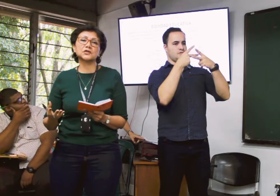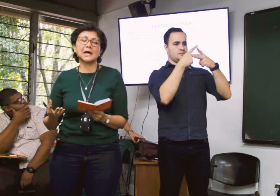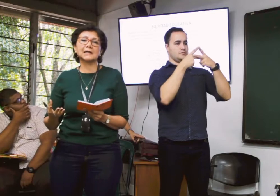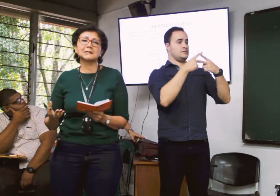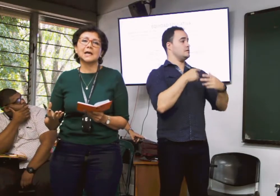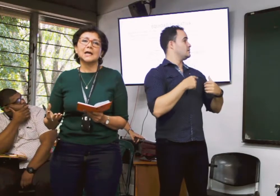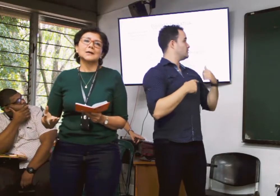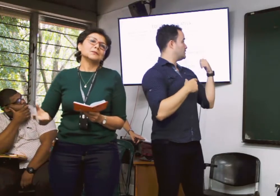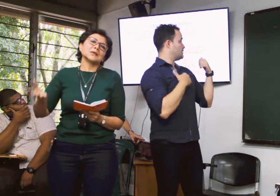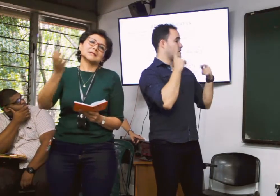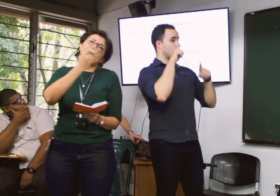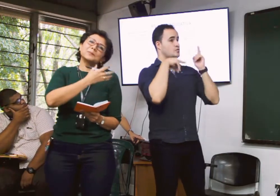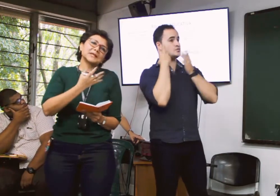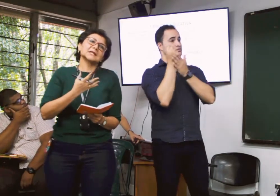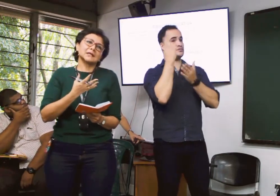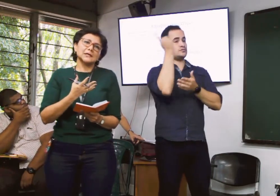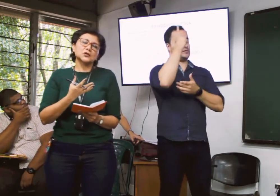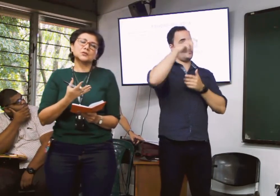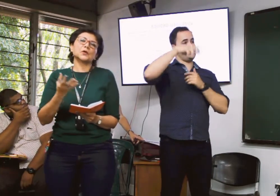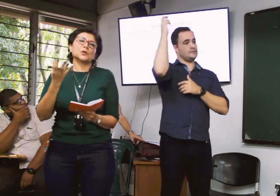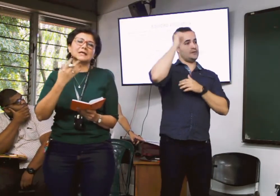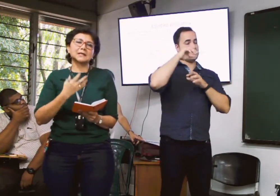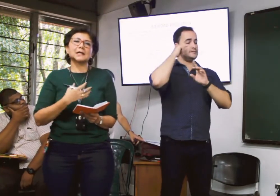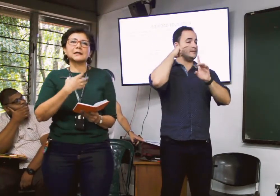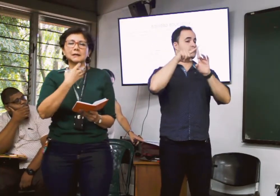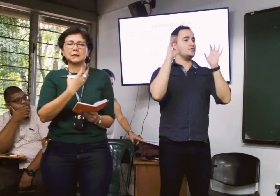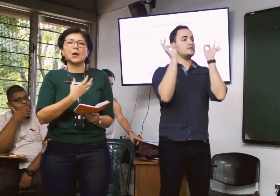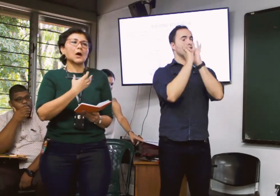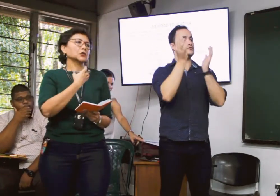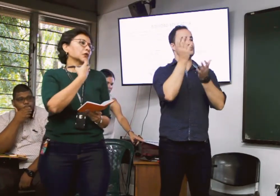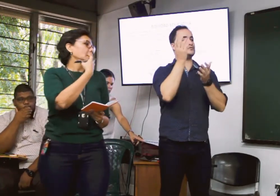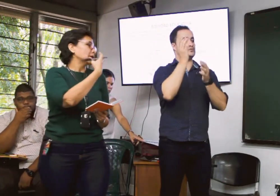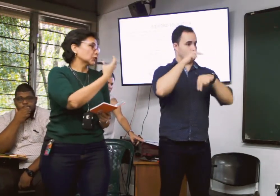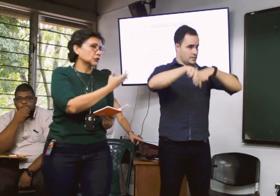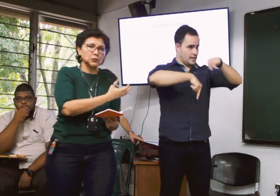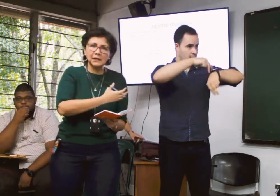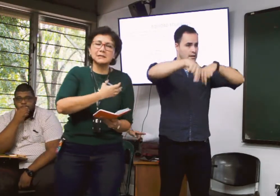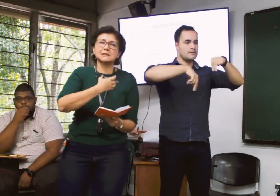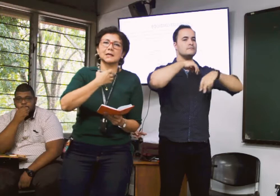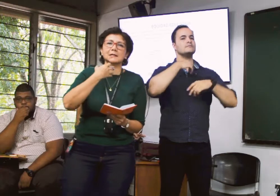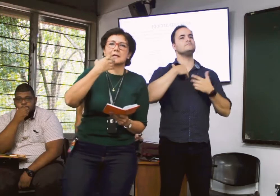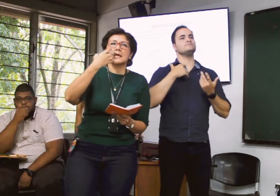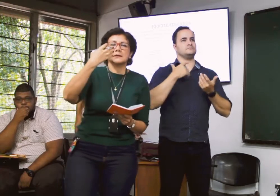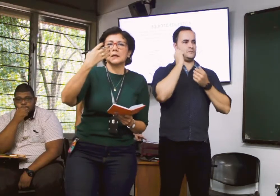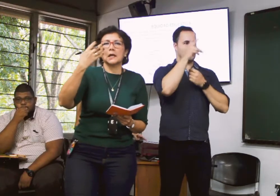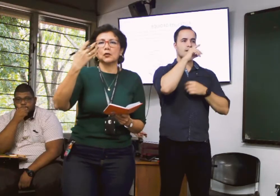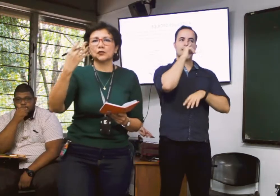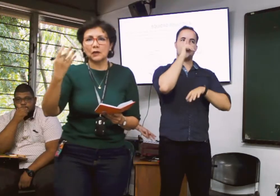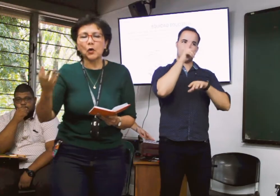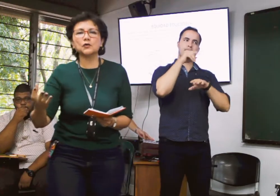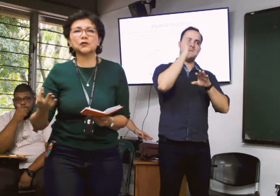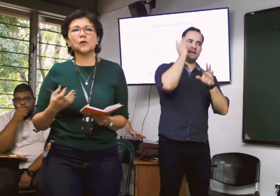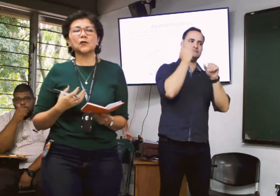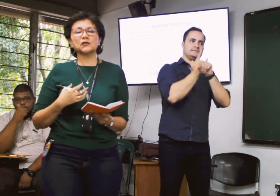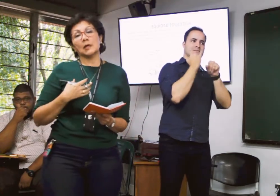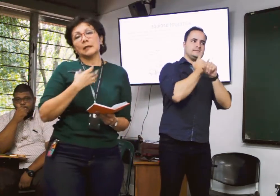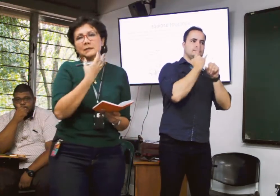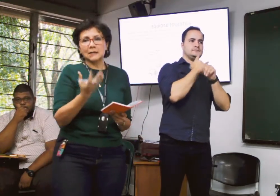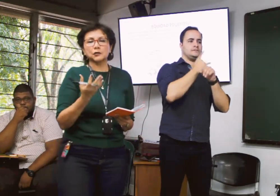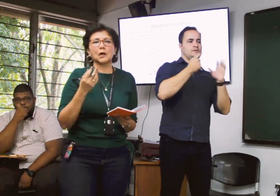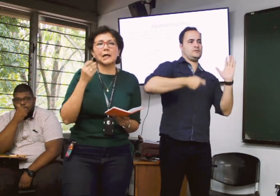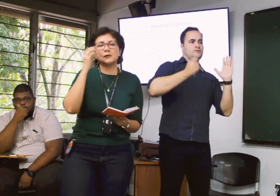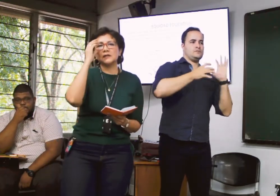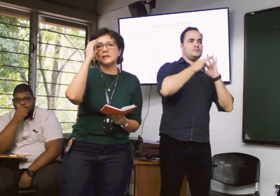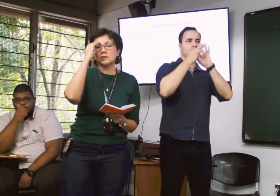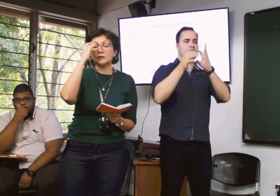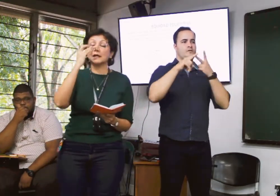economistas sociales están precedidos por una serie de trabajos de los juristas, de los filósofos.